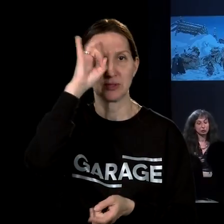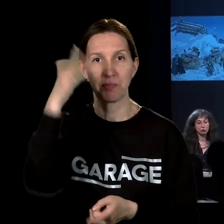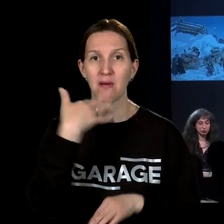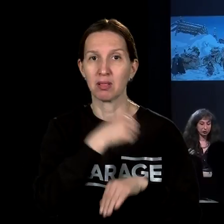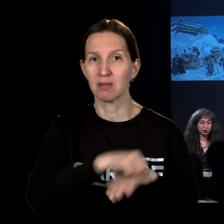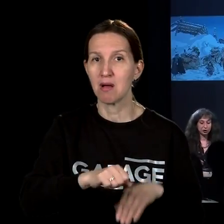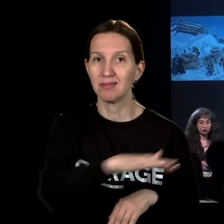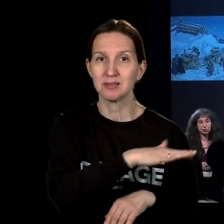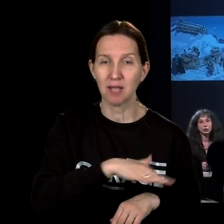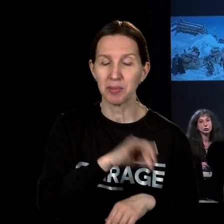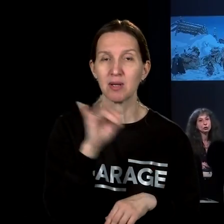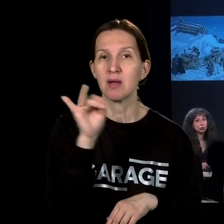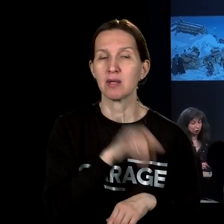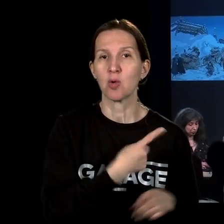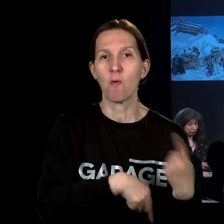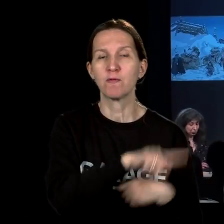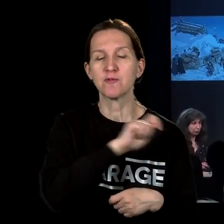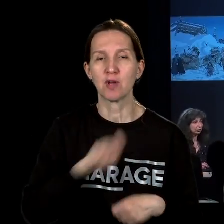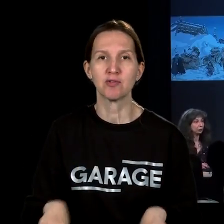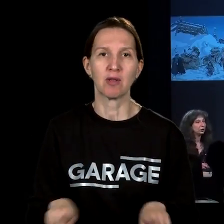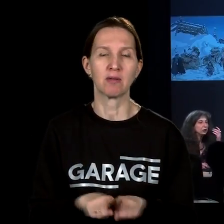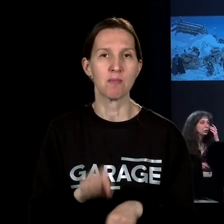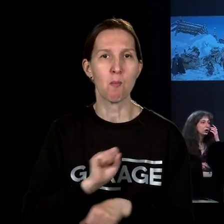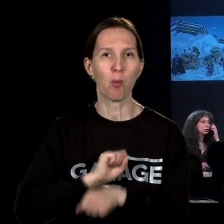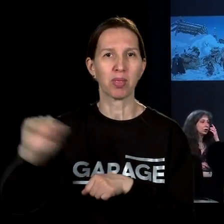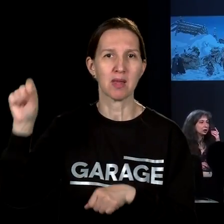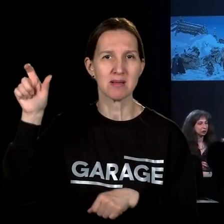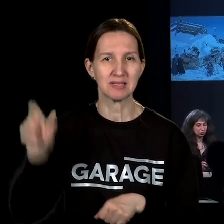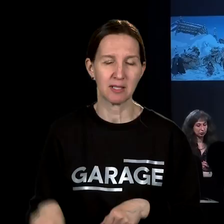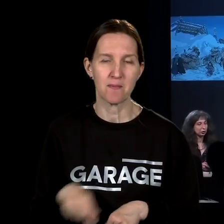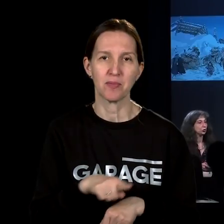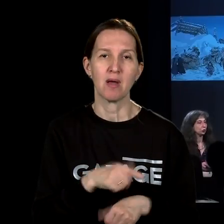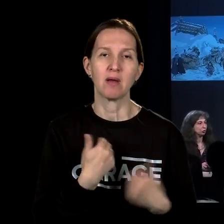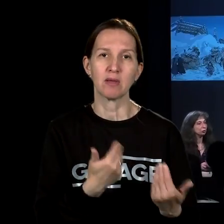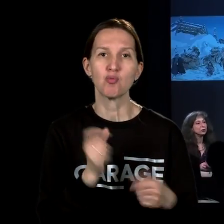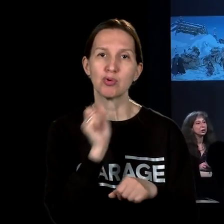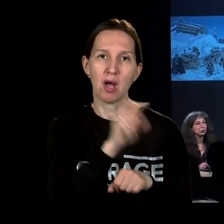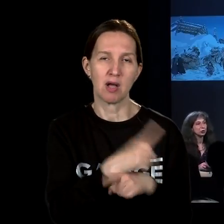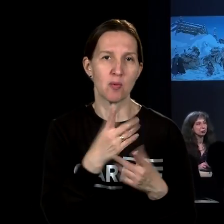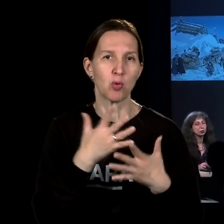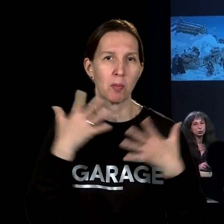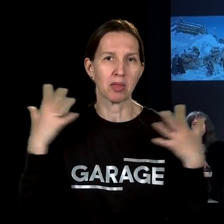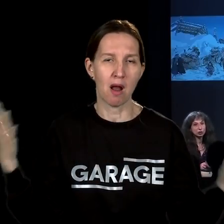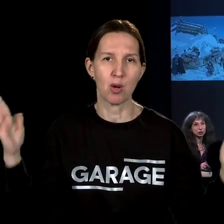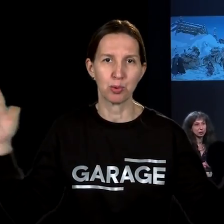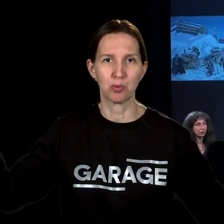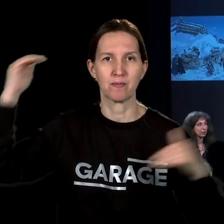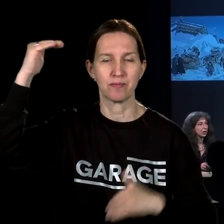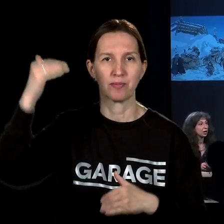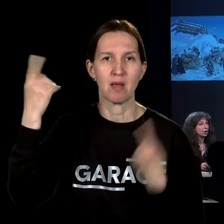он как бы возвращается абсолютным триумфантом, да, ему заказывают еще одну монументальную работу